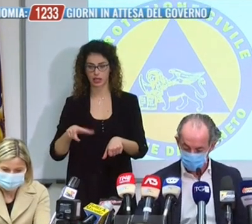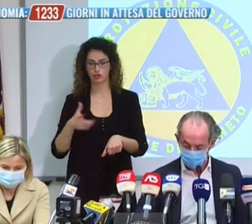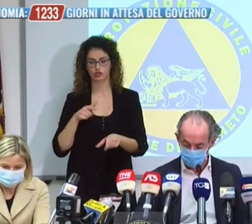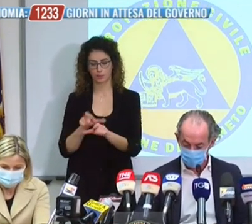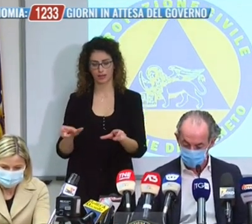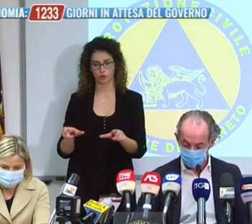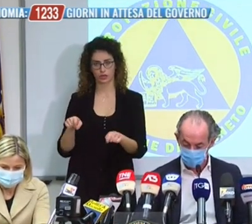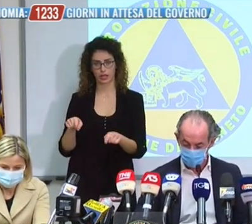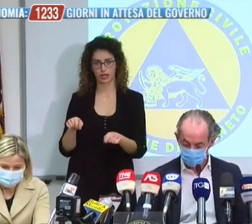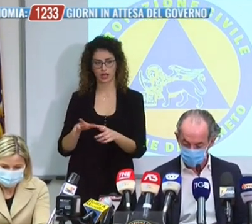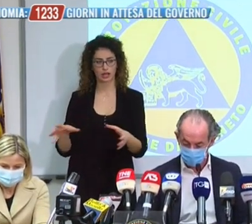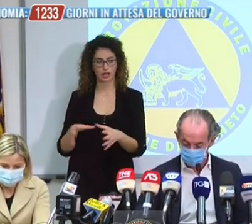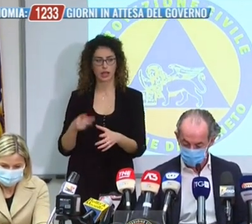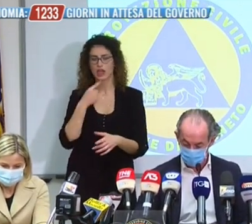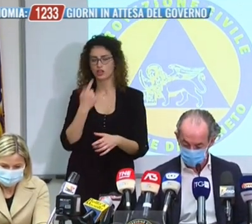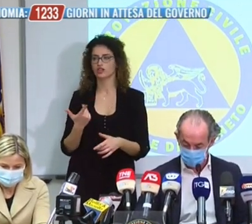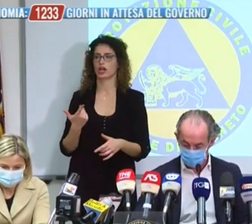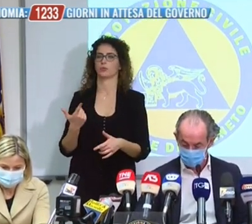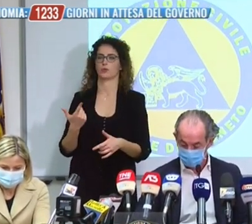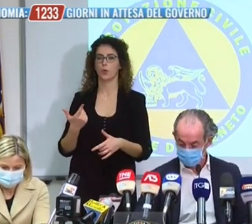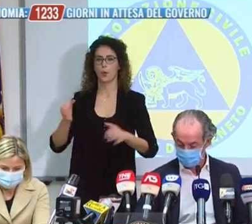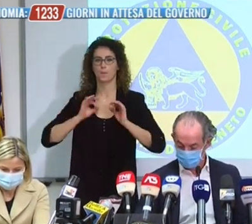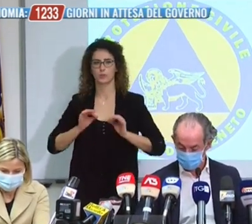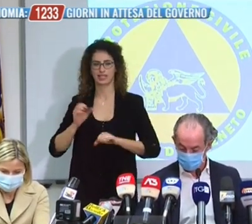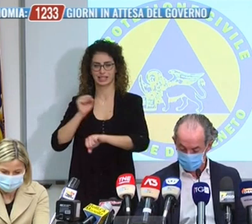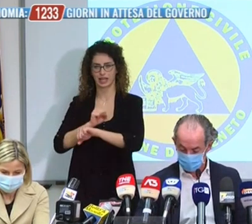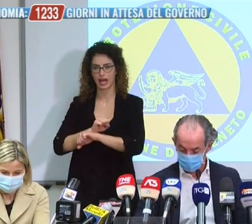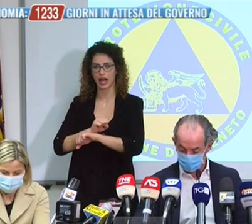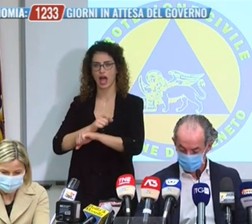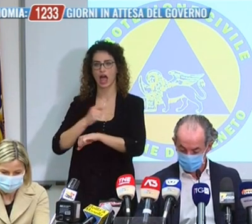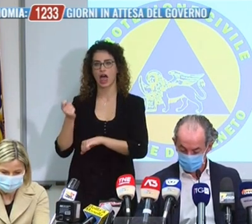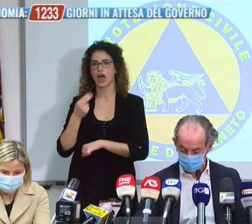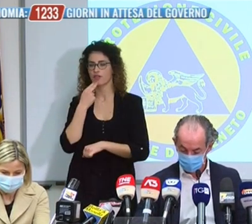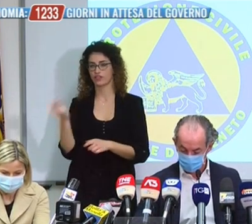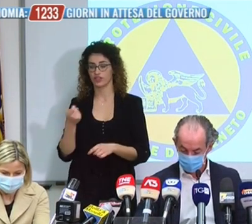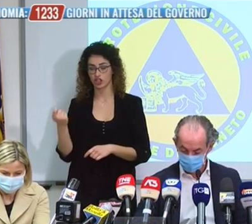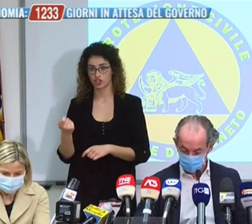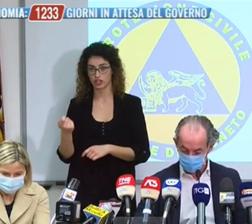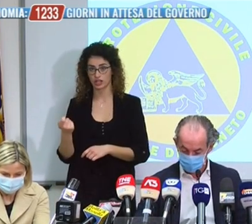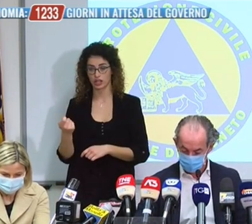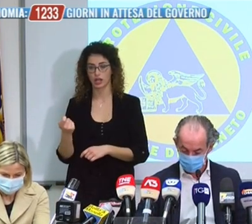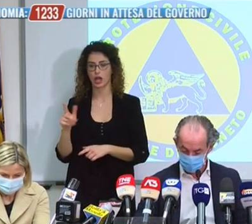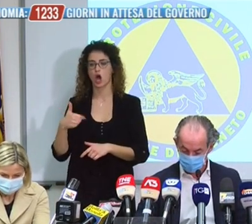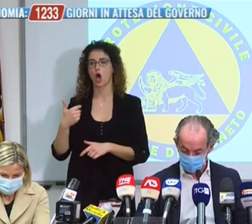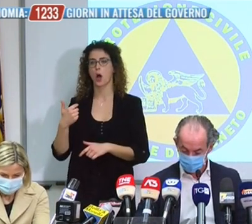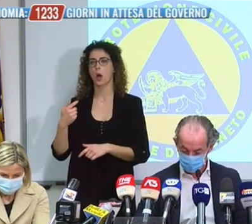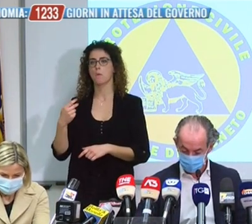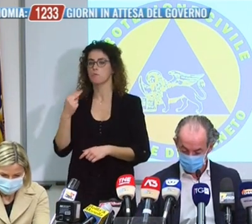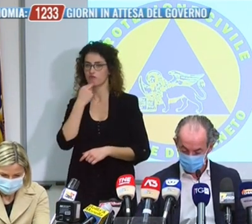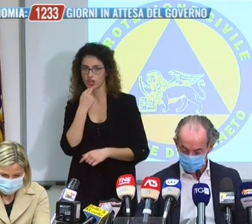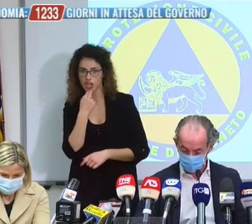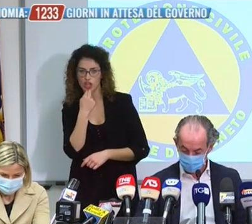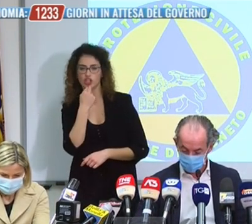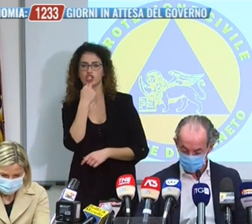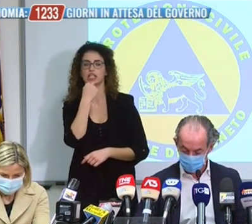stessi, diciamo, la polizia penitenziaria, i vigili del fuoco, la Polizia Municipale e